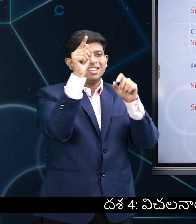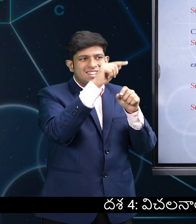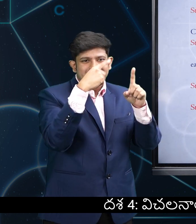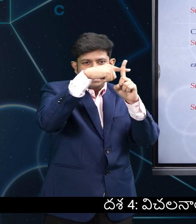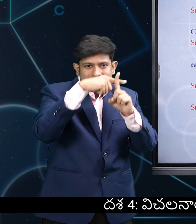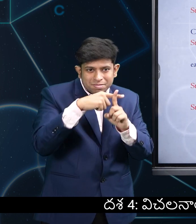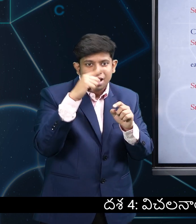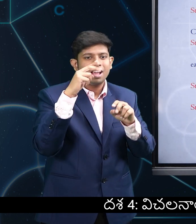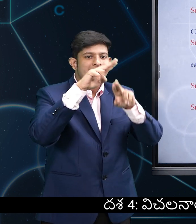F1.